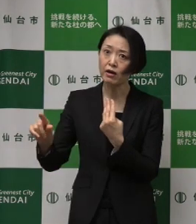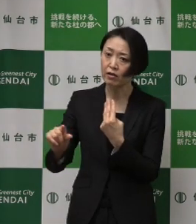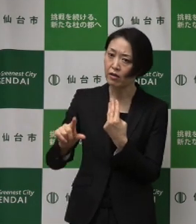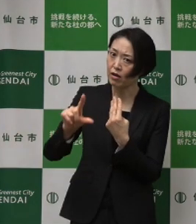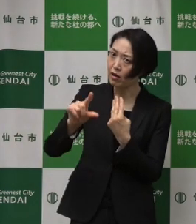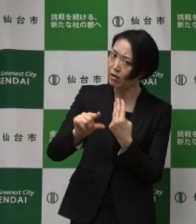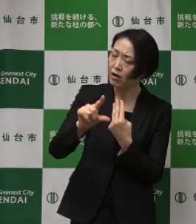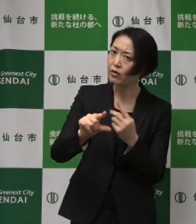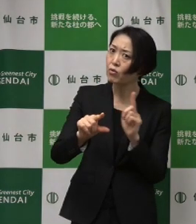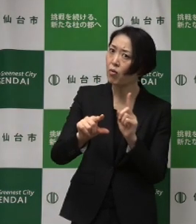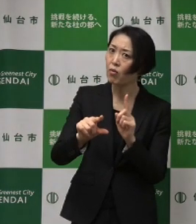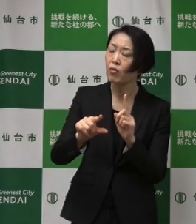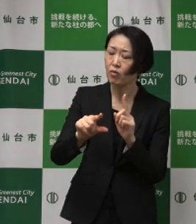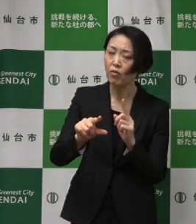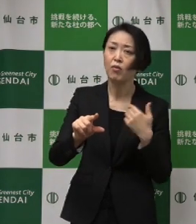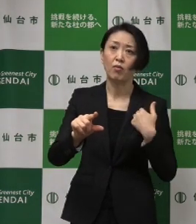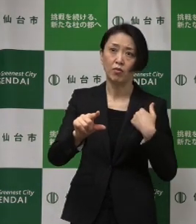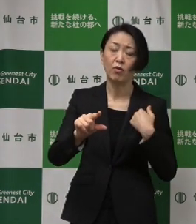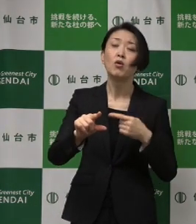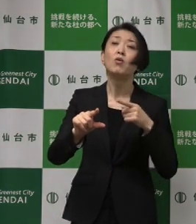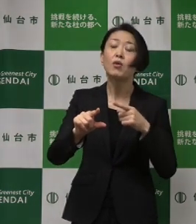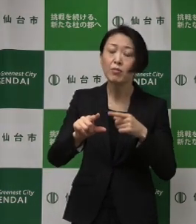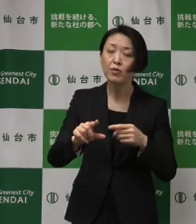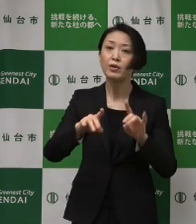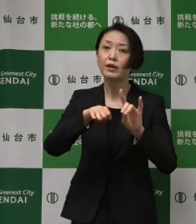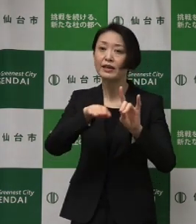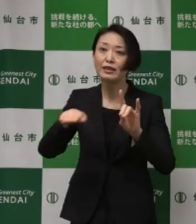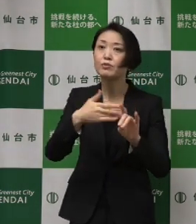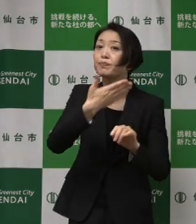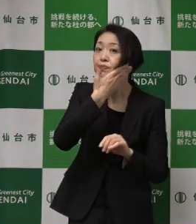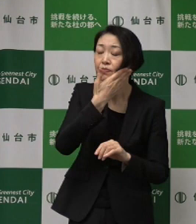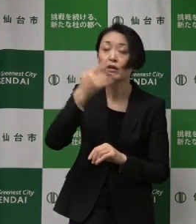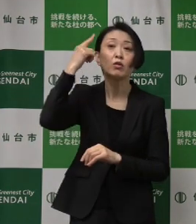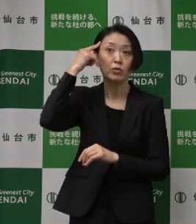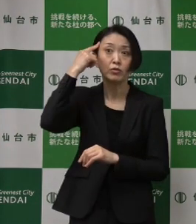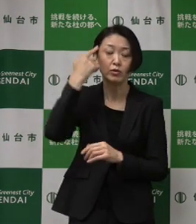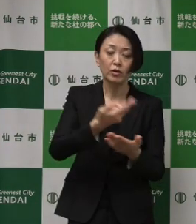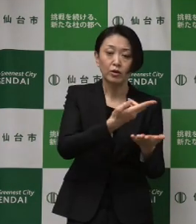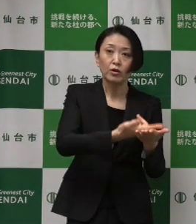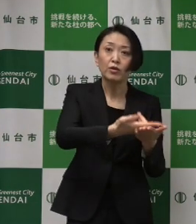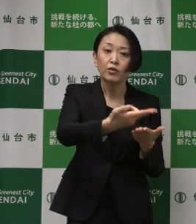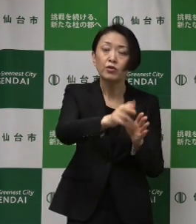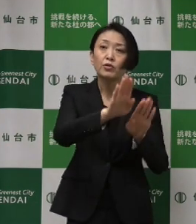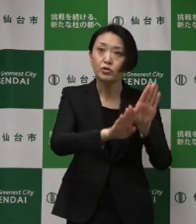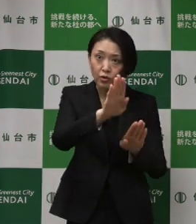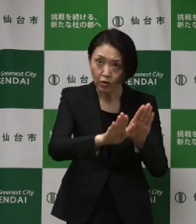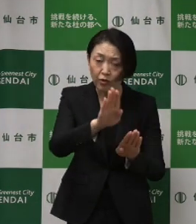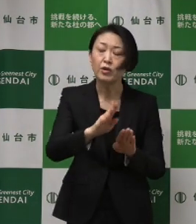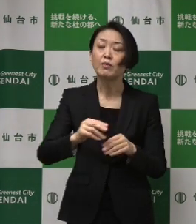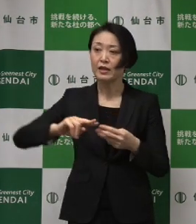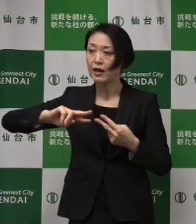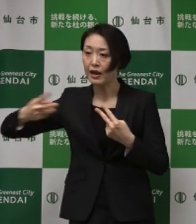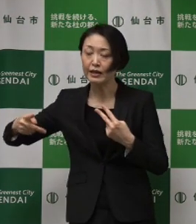かというのもやはり重要な指標だというふうにも認識をしておりますし、非常に難しい判断だと思います。ど